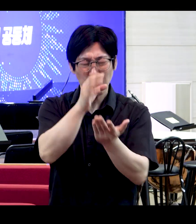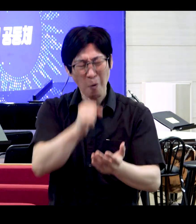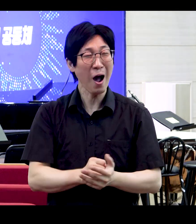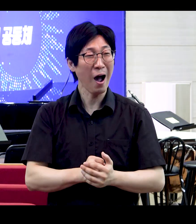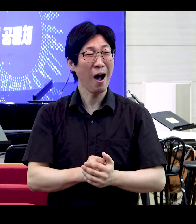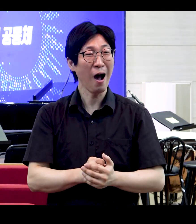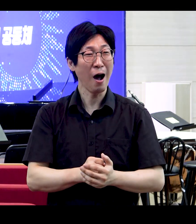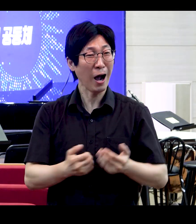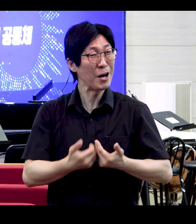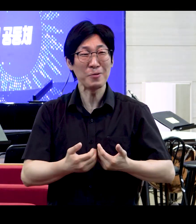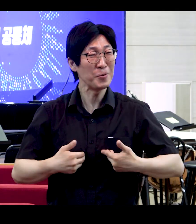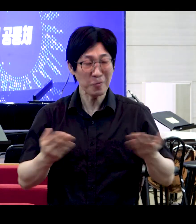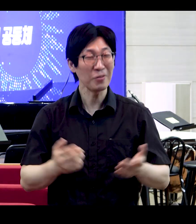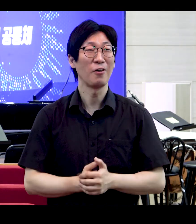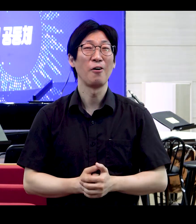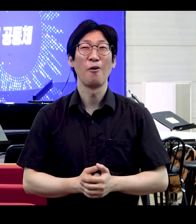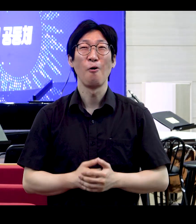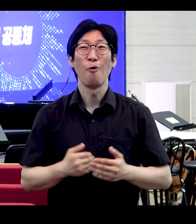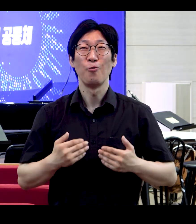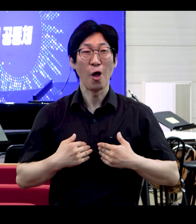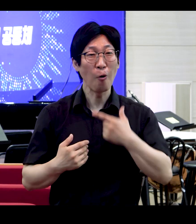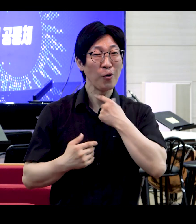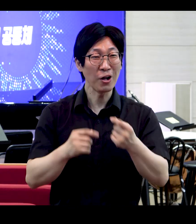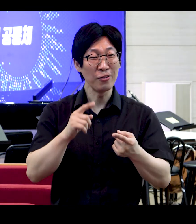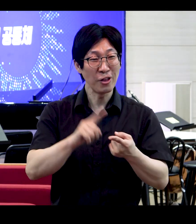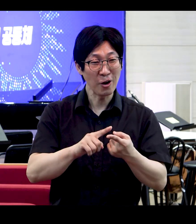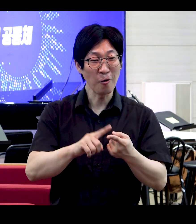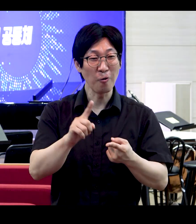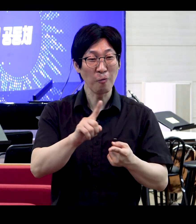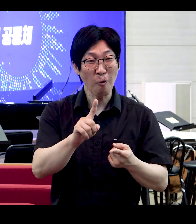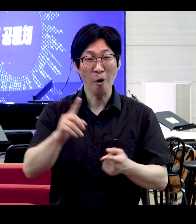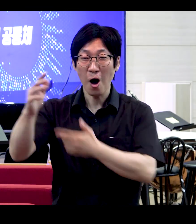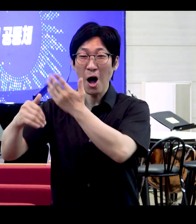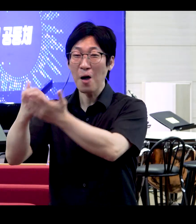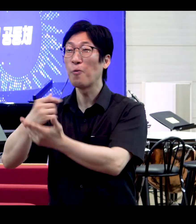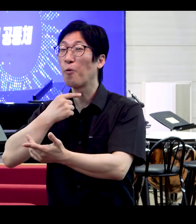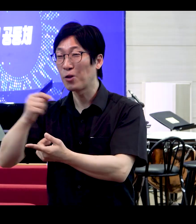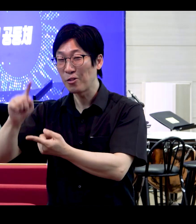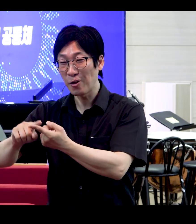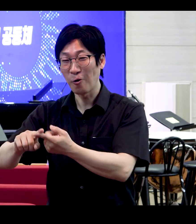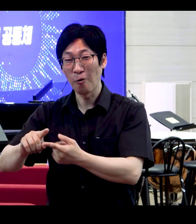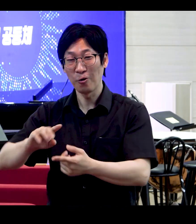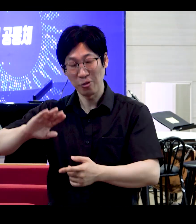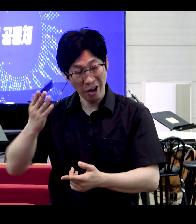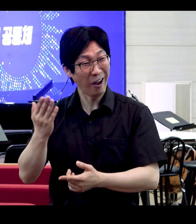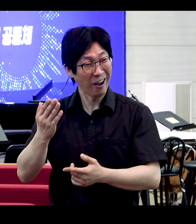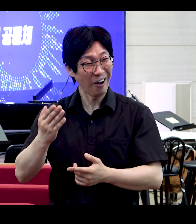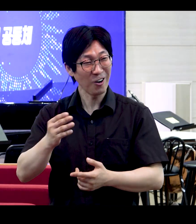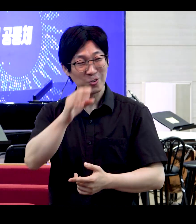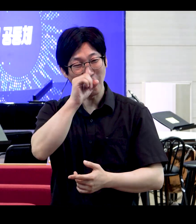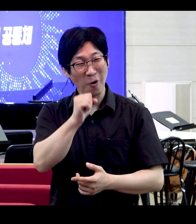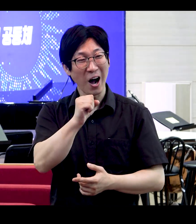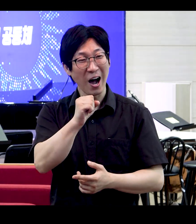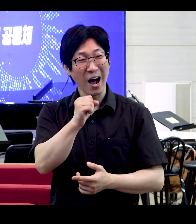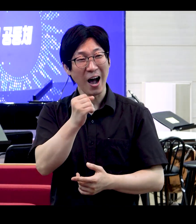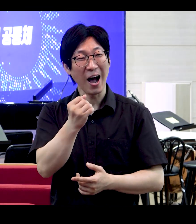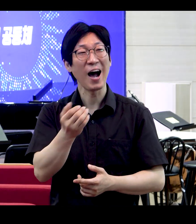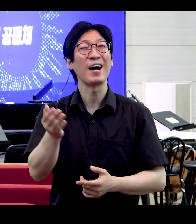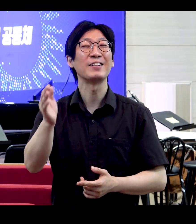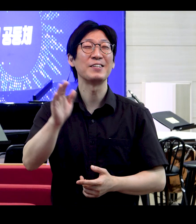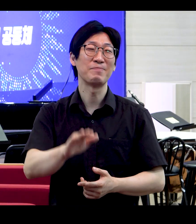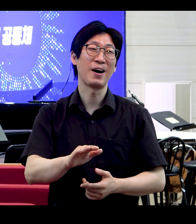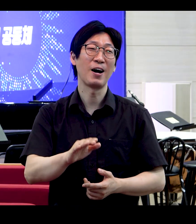좋아요. 갈등할 필요가 없잖아요. 그렇죠? 내 마음이 원하는 대로 하는 것이 하나님의 뜻을 행하는 거니까 얼마나 좋습니까?